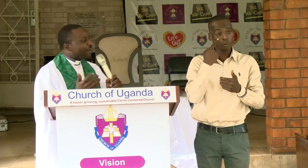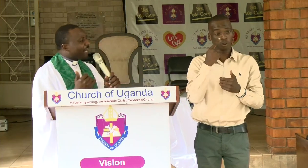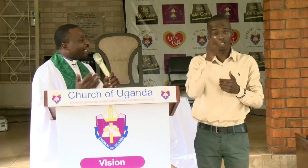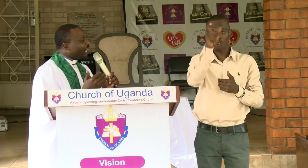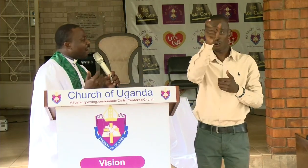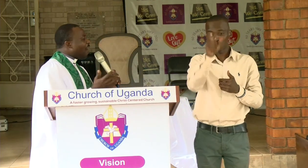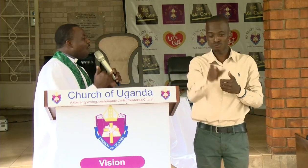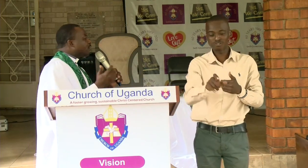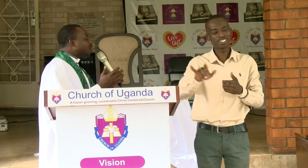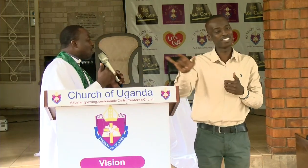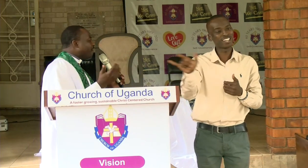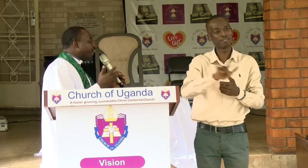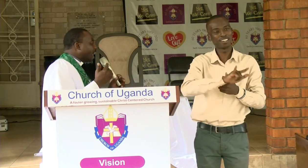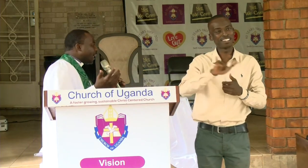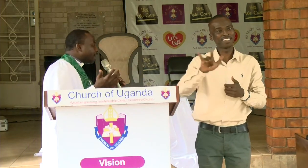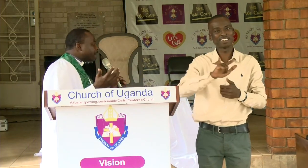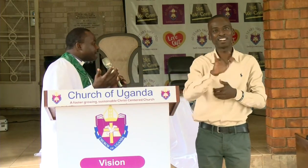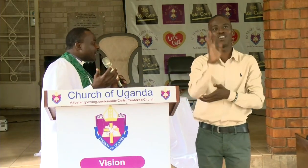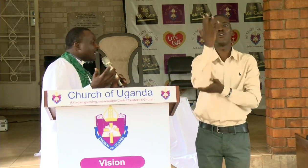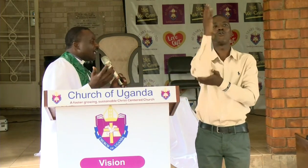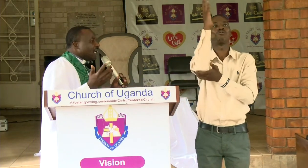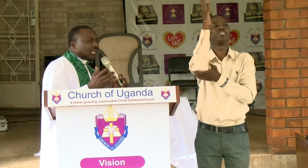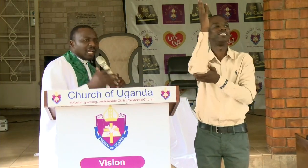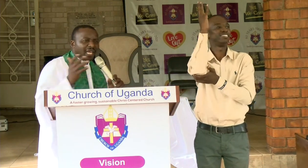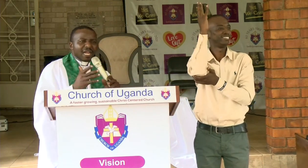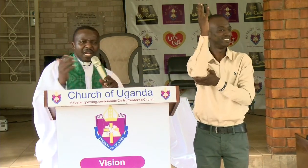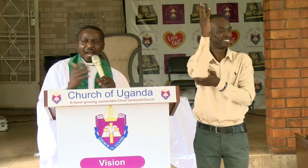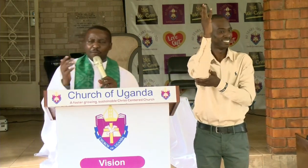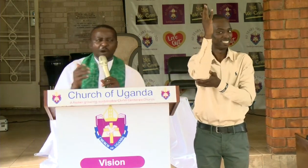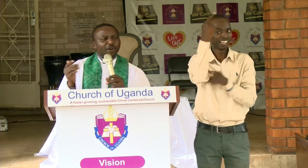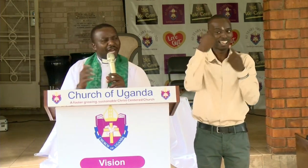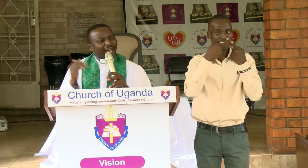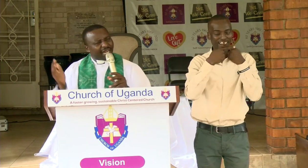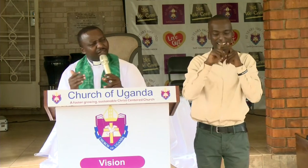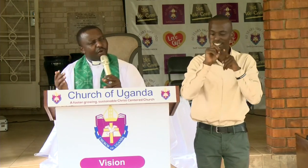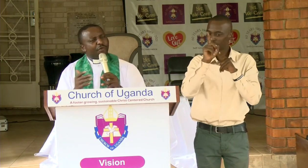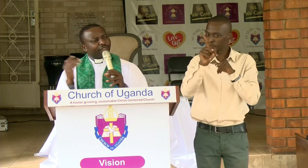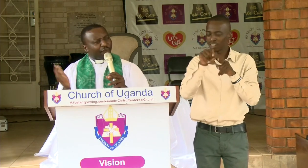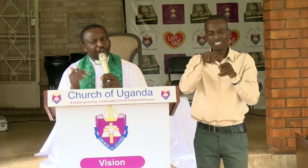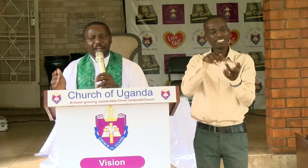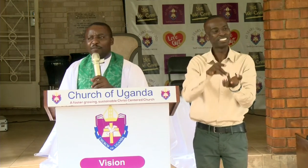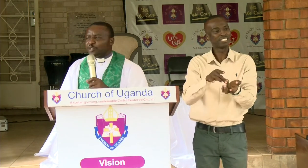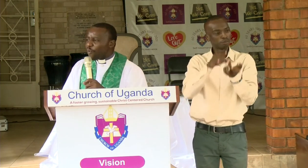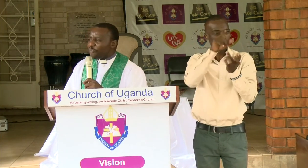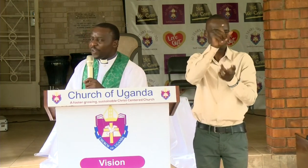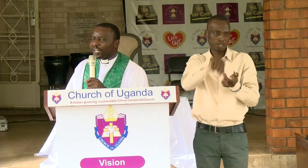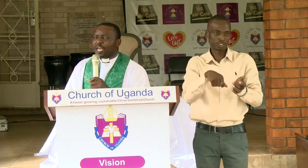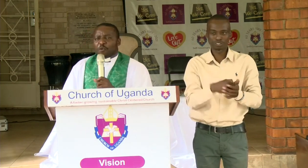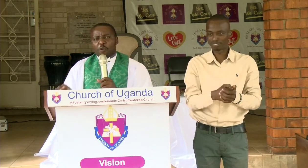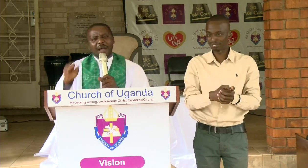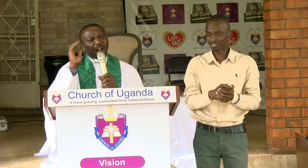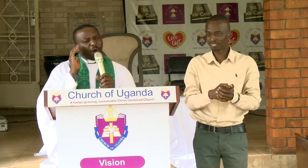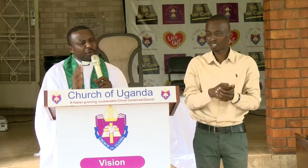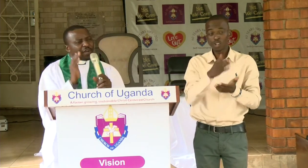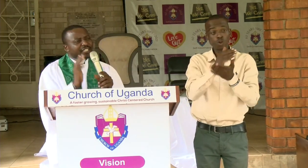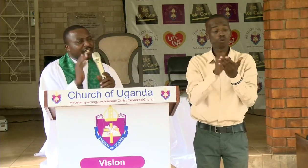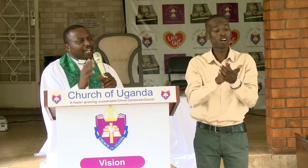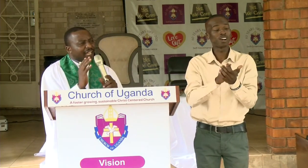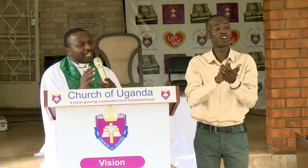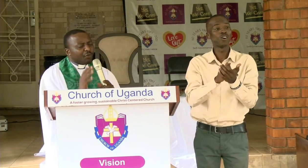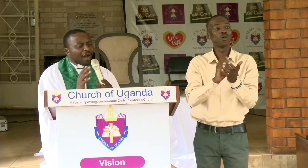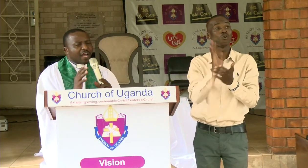omuntu yandibadde nga omuti gwa ffene, naye era n'amwawulanaga nedda omuntu tafaanana muti gwa ffene, kubanga